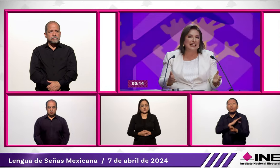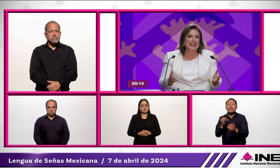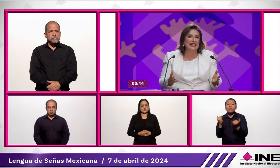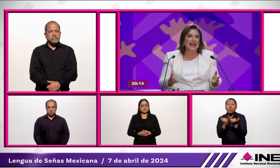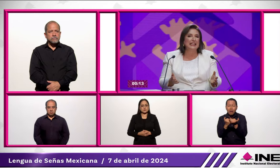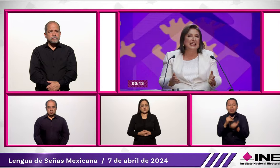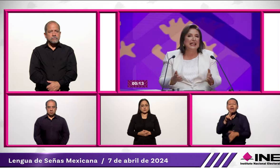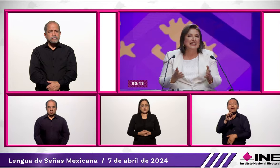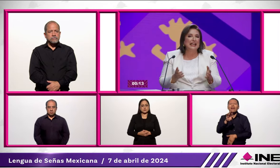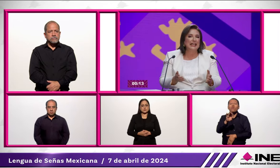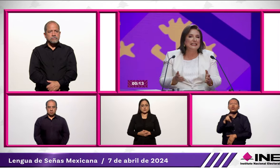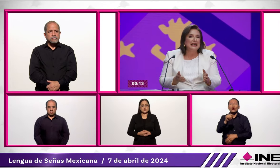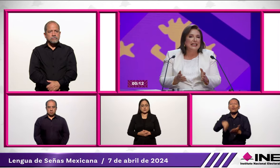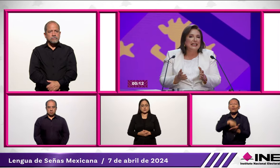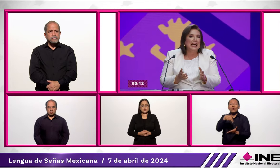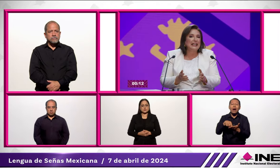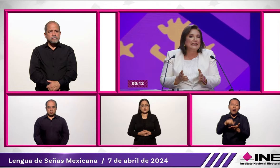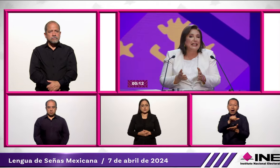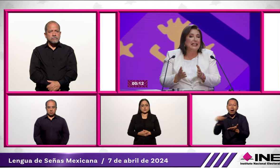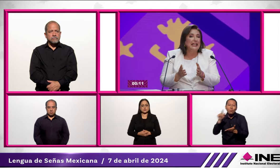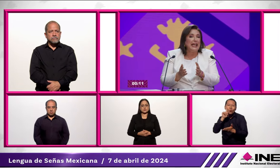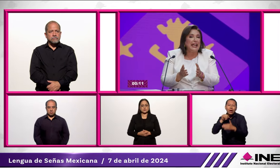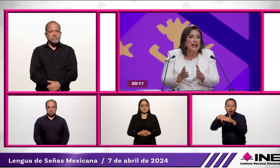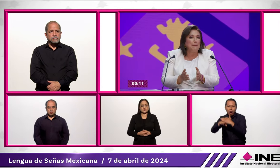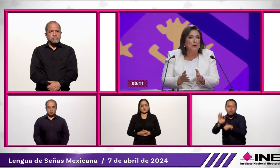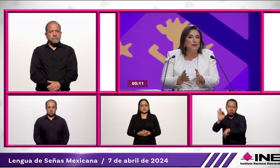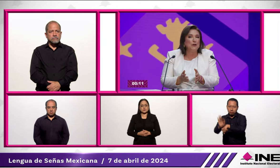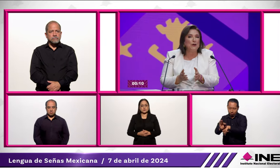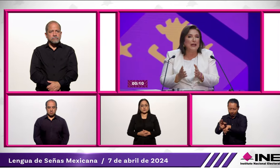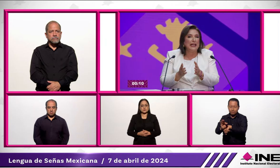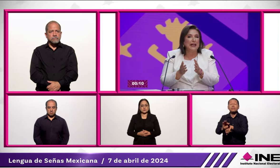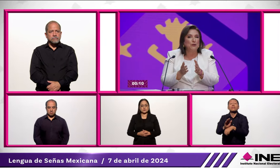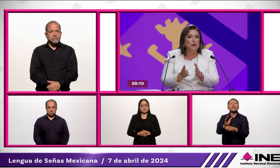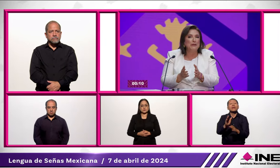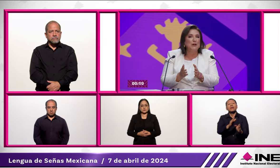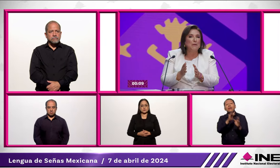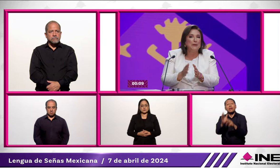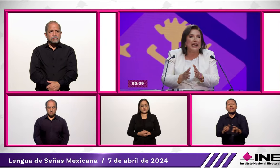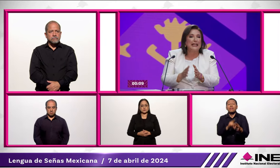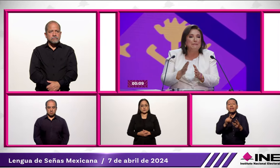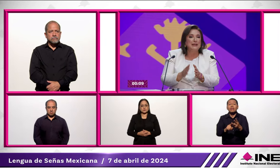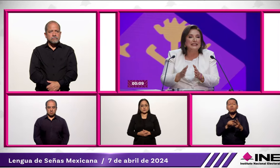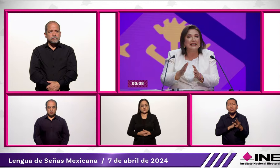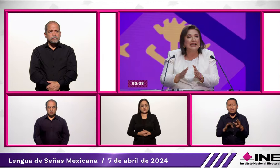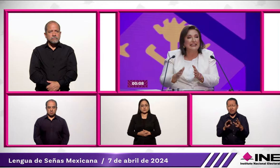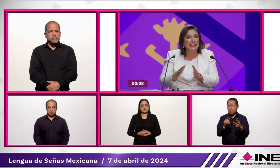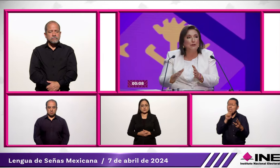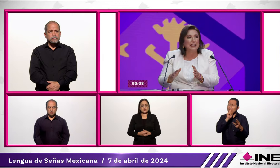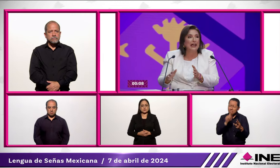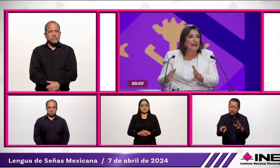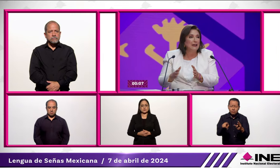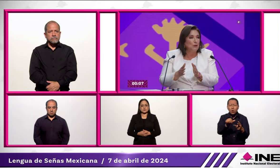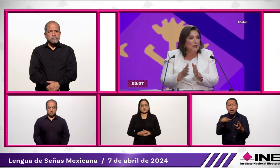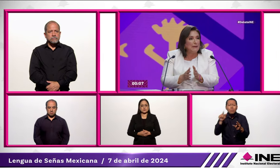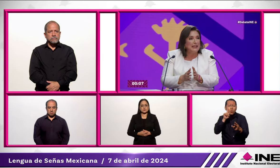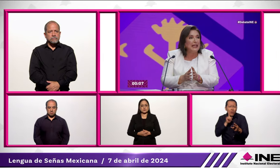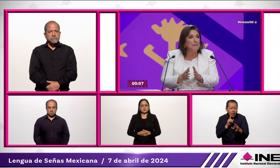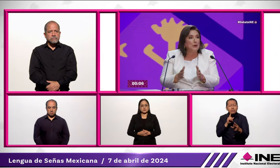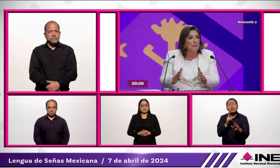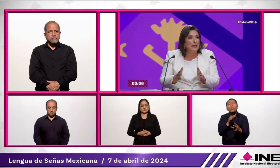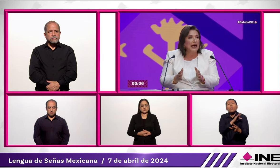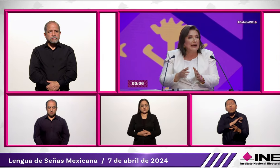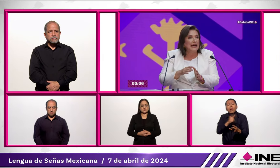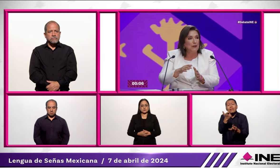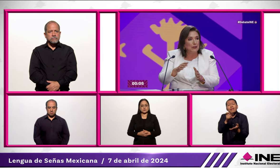la fuerza que tenían. Tres, darles el apoyo económico para que empiecen a desarrollar una